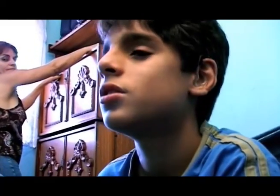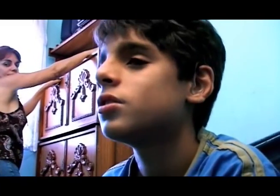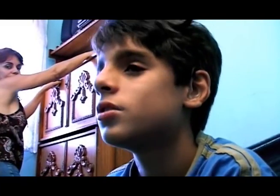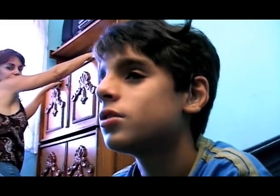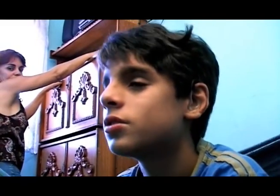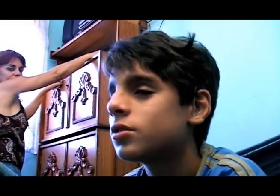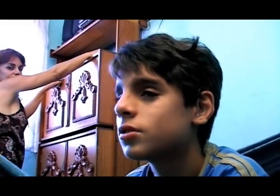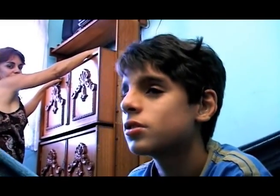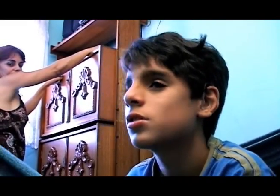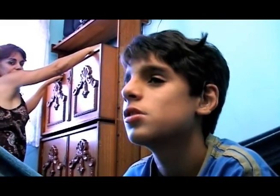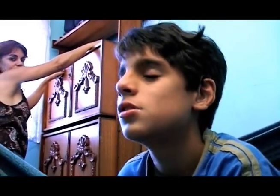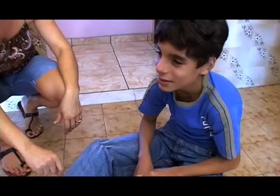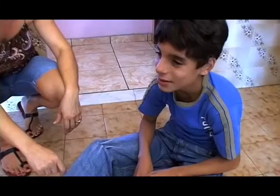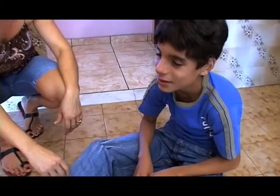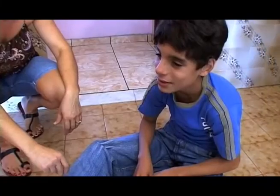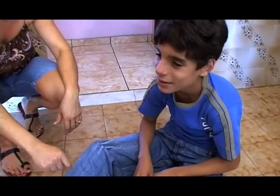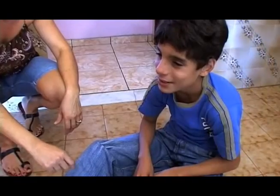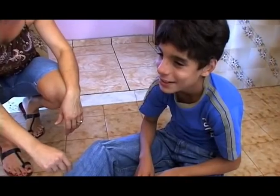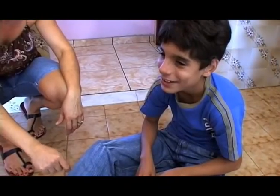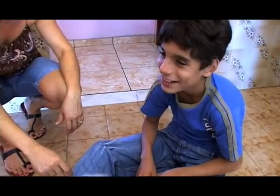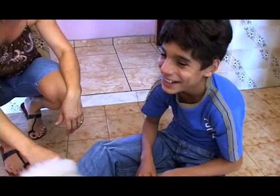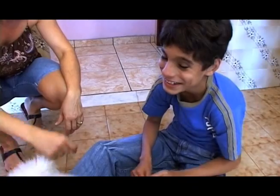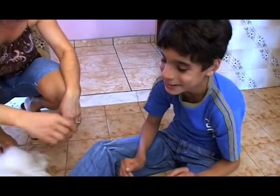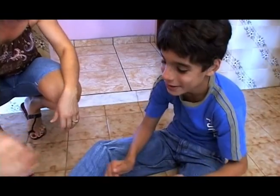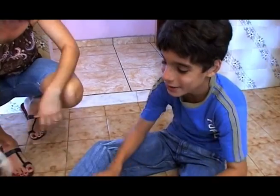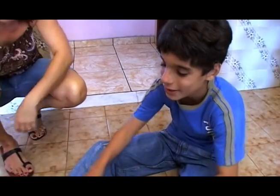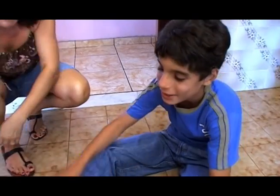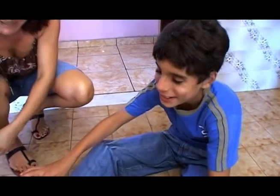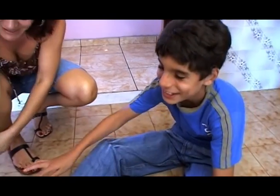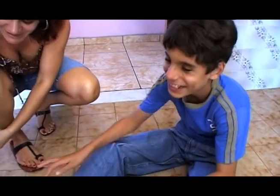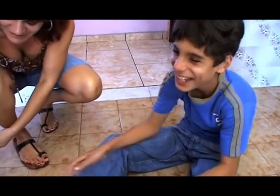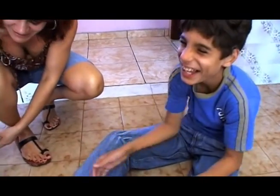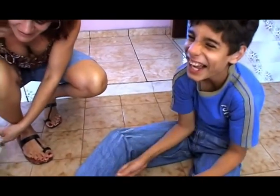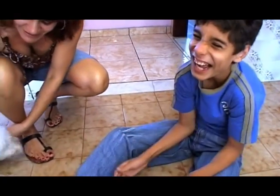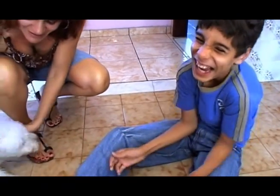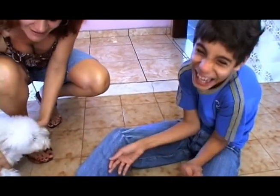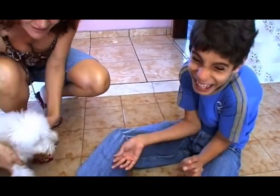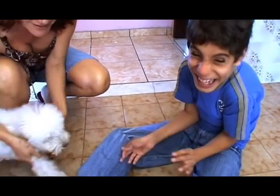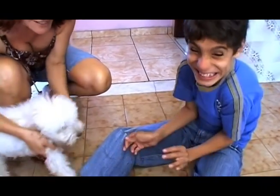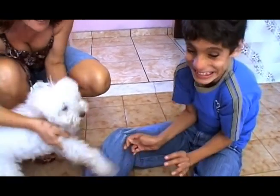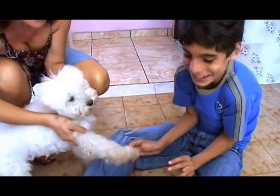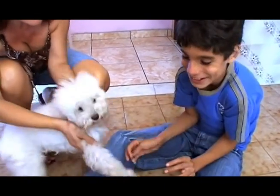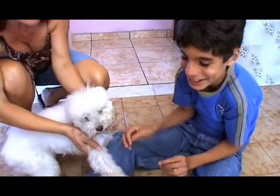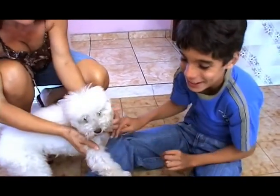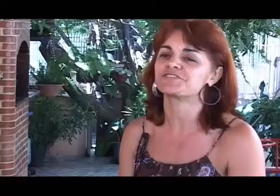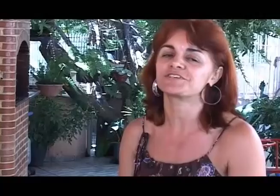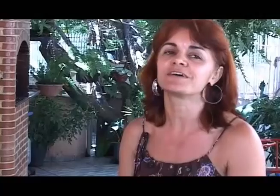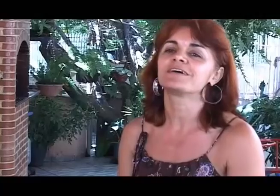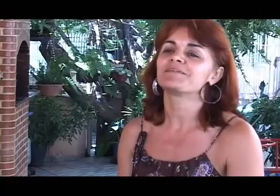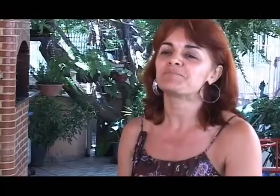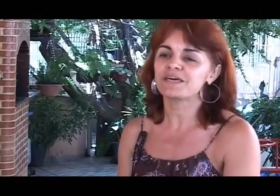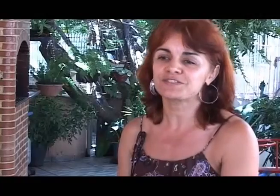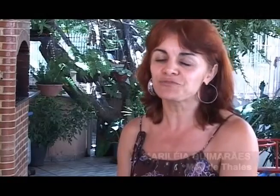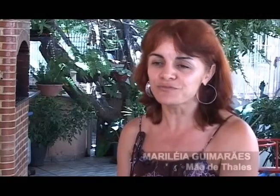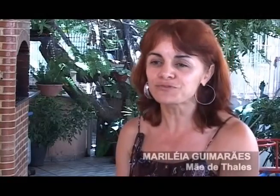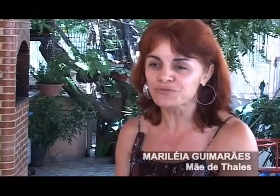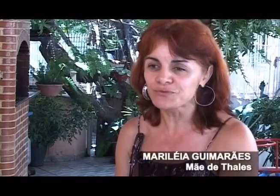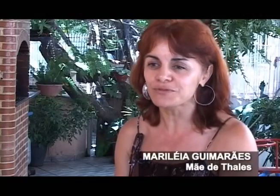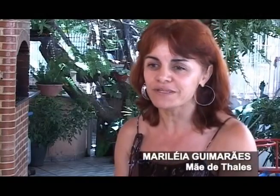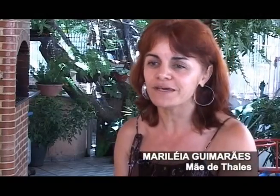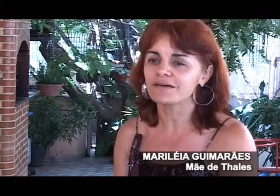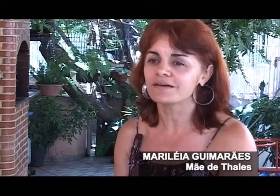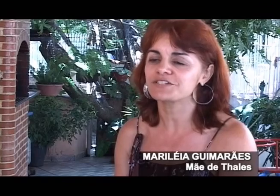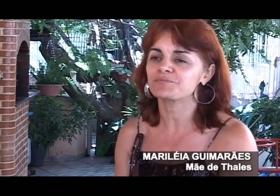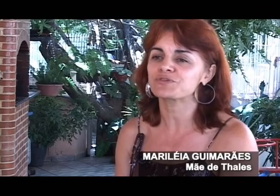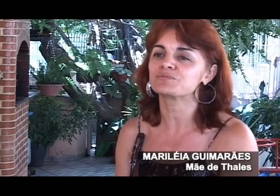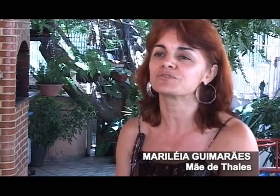ele conseguiu desenvolver a audição e a fala. Foi difícil, eu chorei muito, volta e meia a gente pensa no